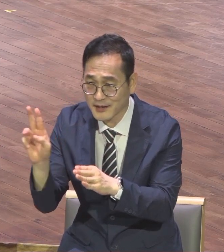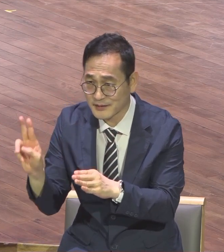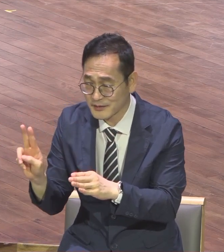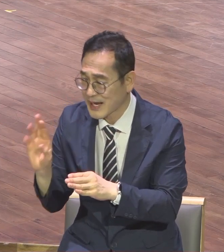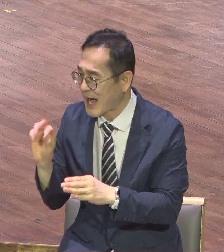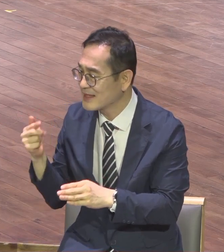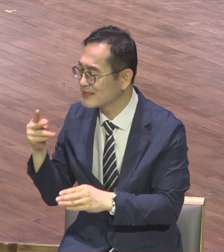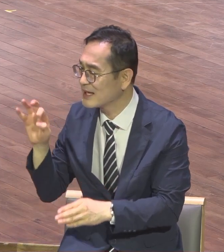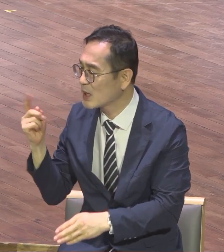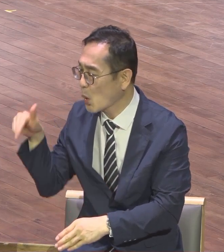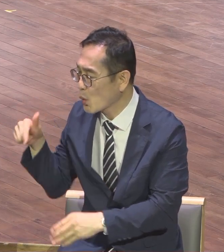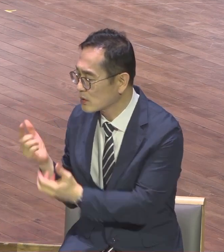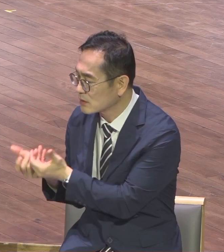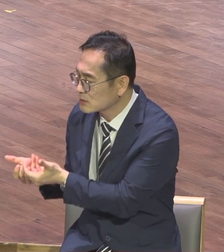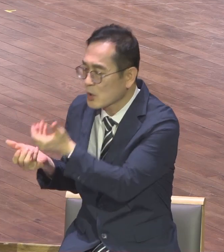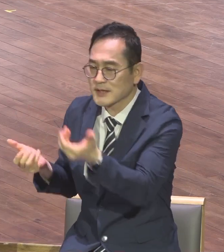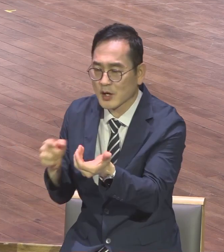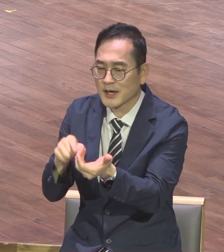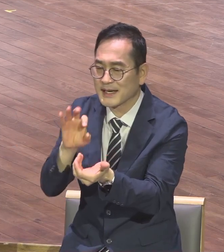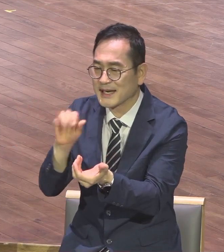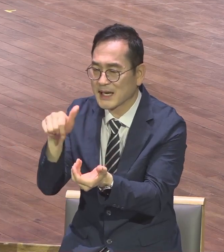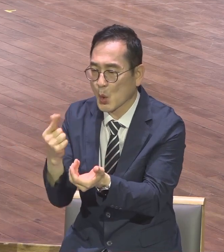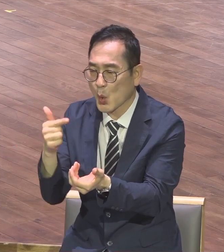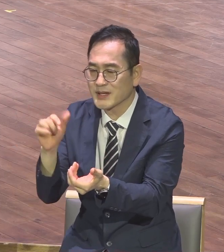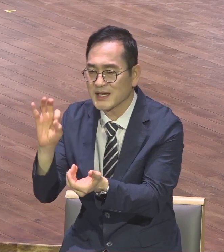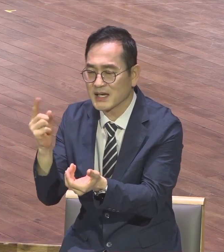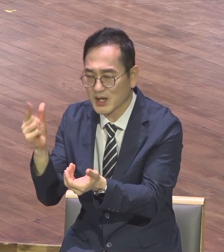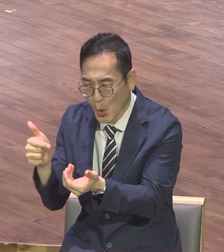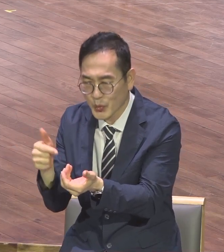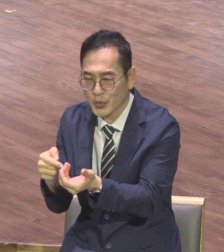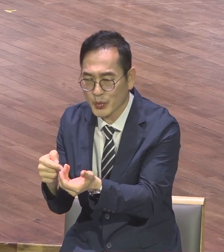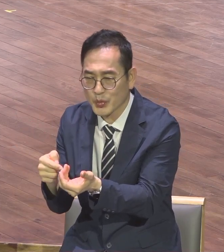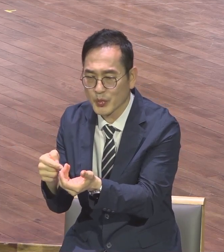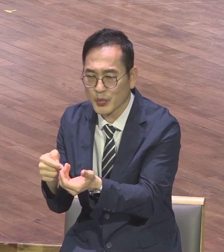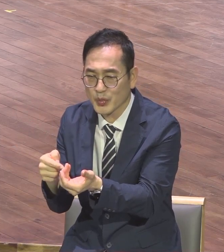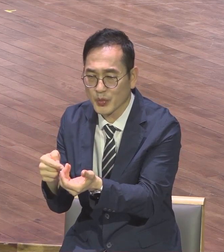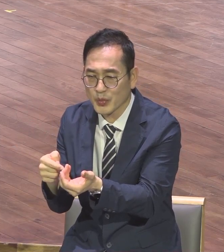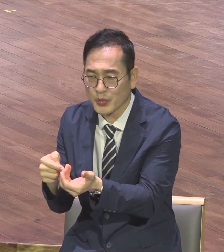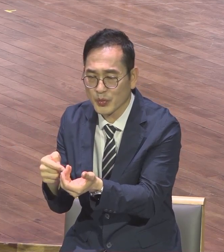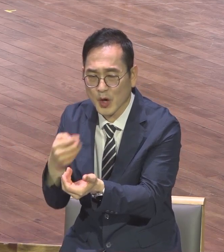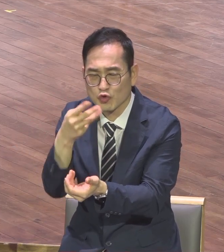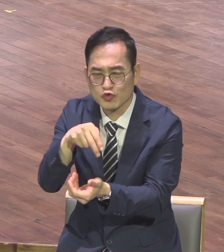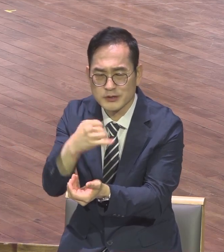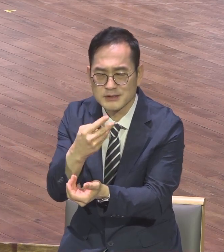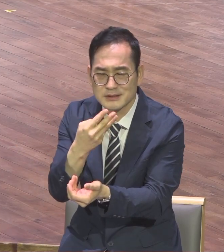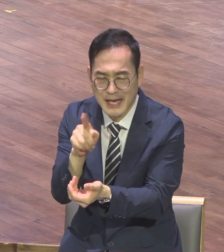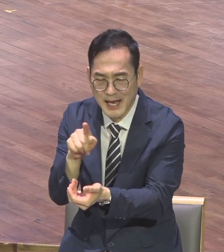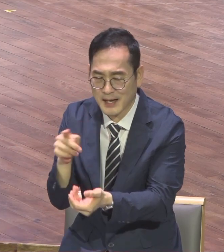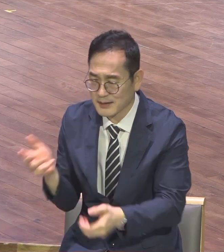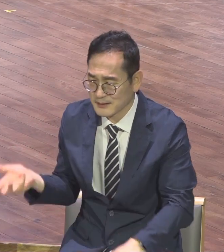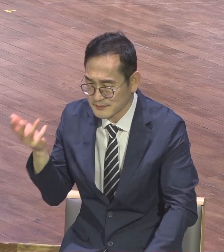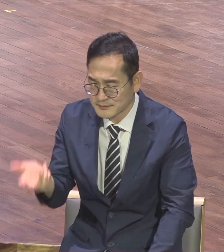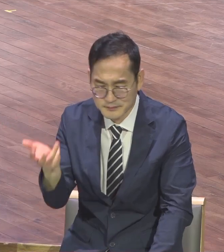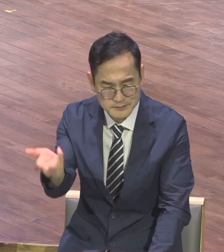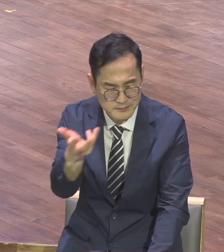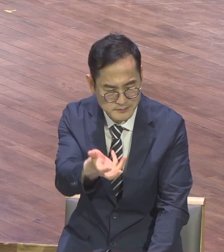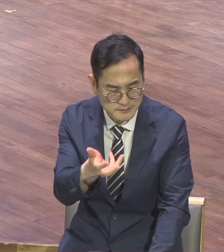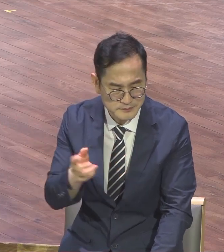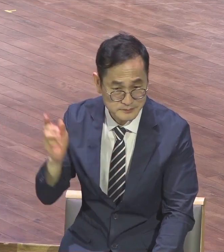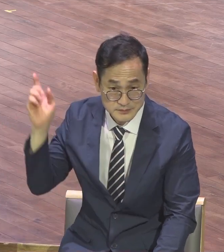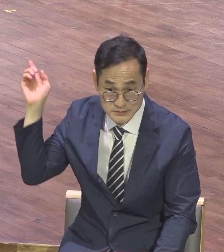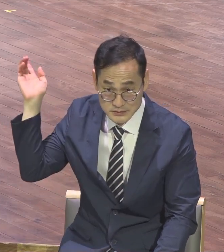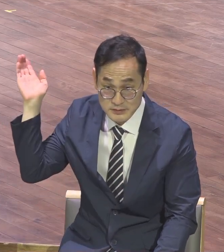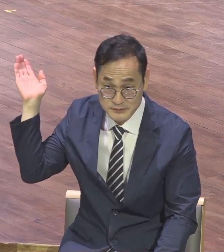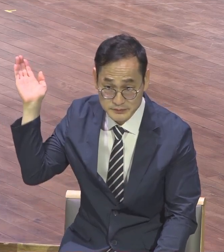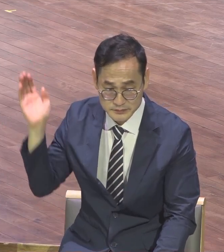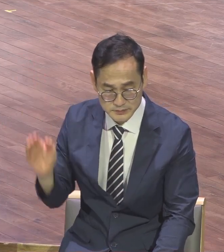떠나서 이고니온 루스드라를 거쳐가지고 이제 돌아오는 이 화면 한번 보세요. 화면을 보면은